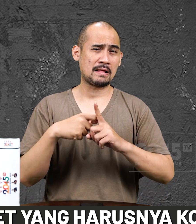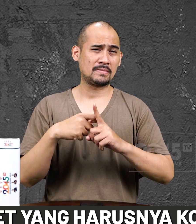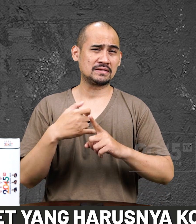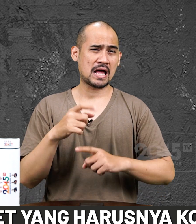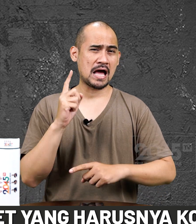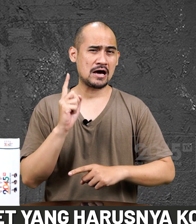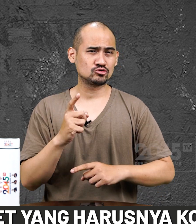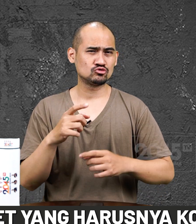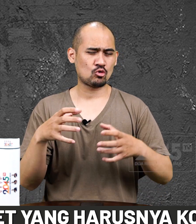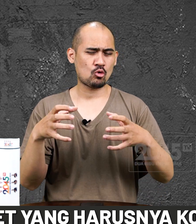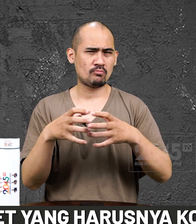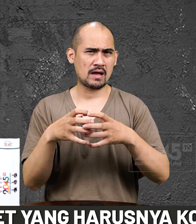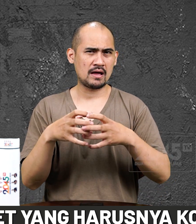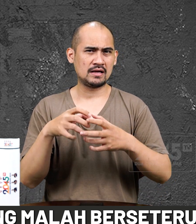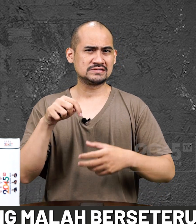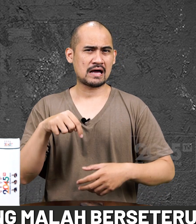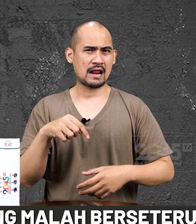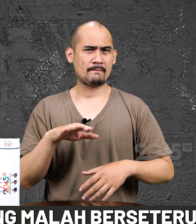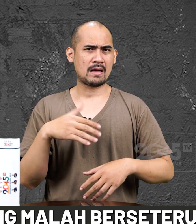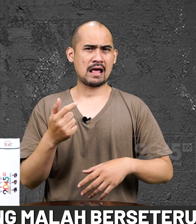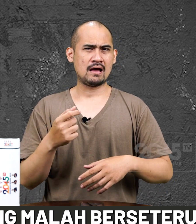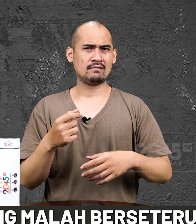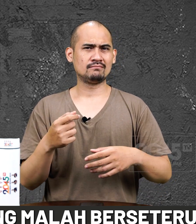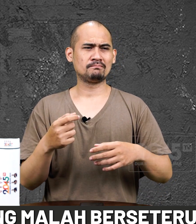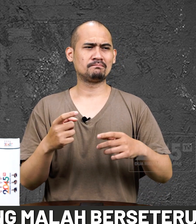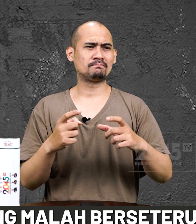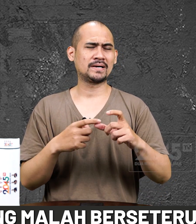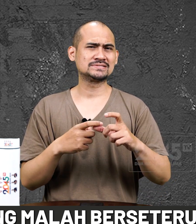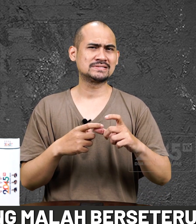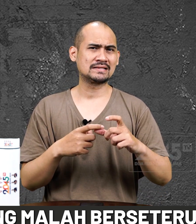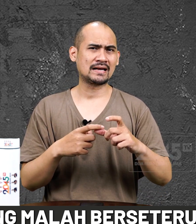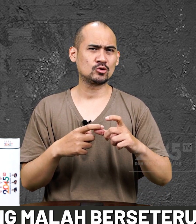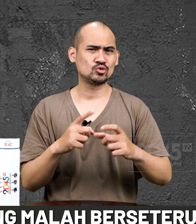Kabinet yang harusnya kompak sekarang malah berseteru sendiri.